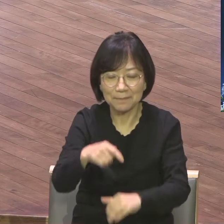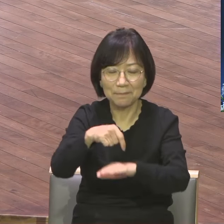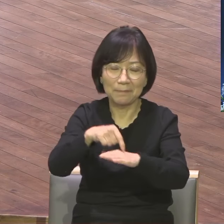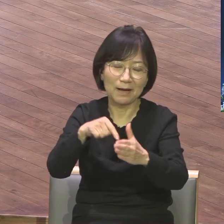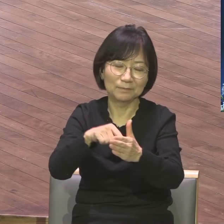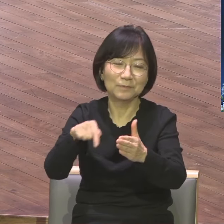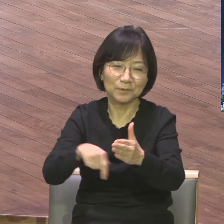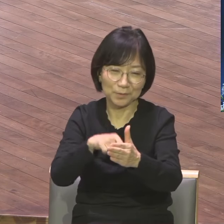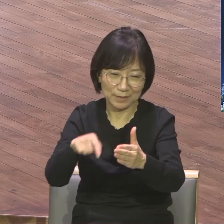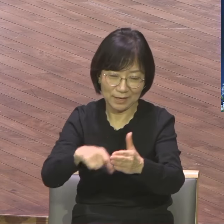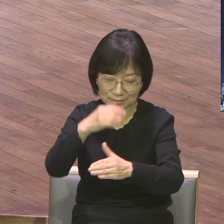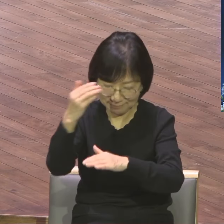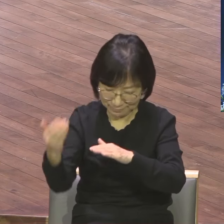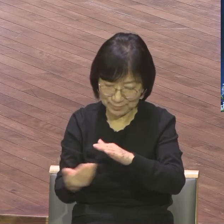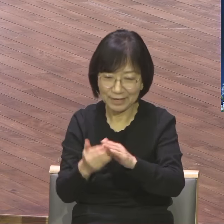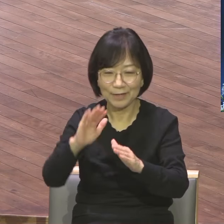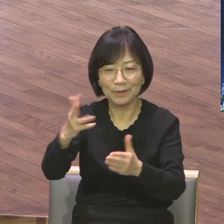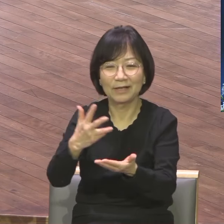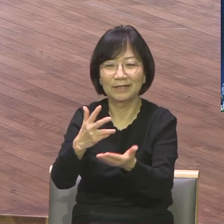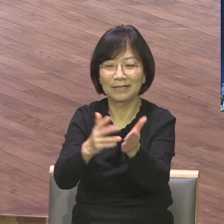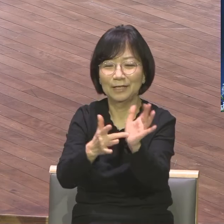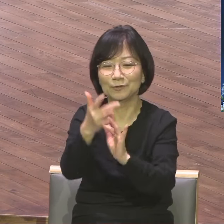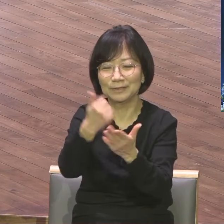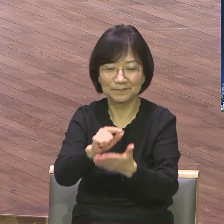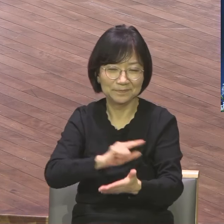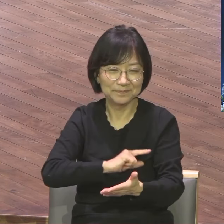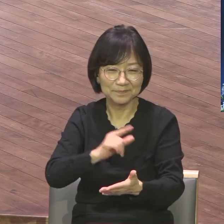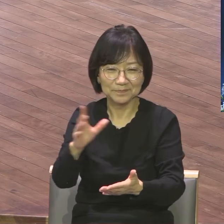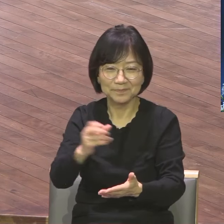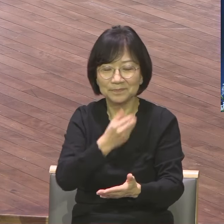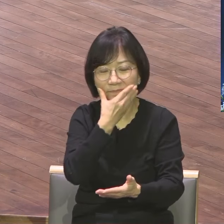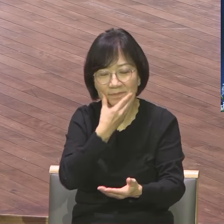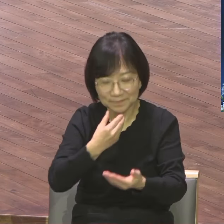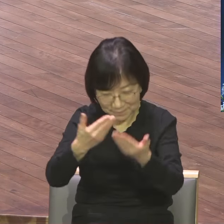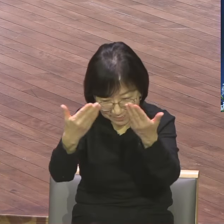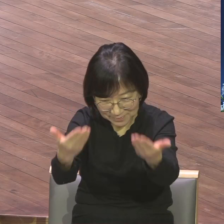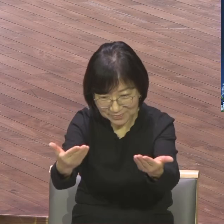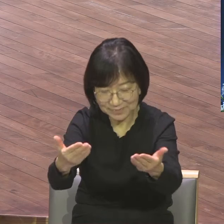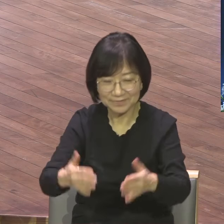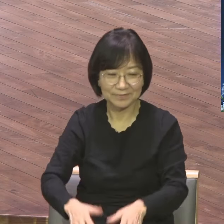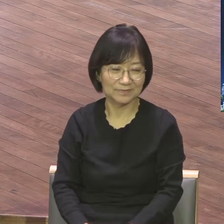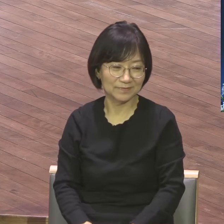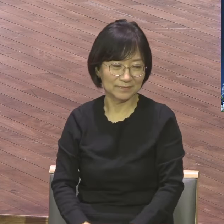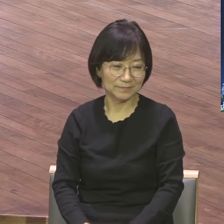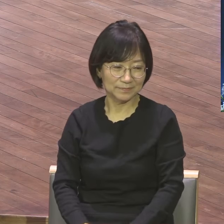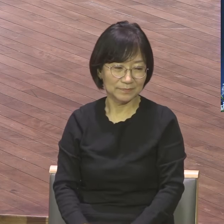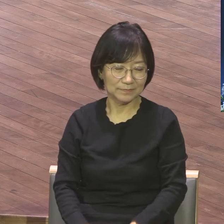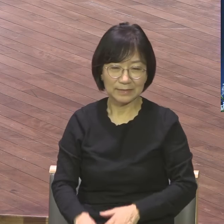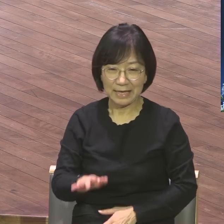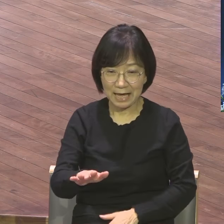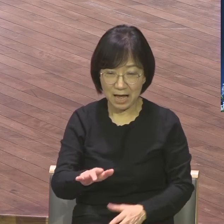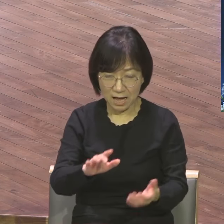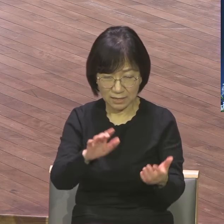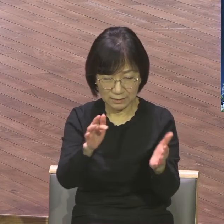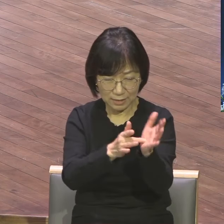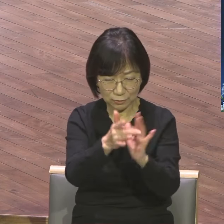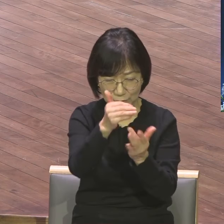성금요일날 임하시기를 예수 그리스도의 이름으로 축복합니다. 그러면서 부활을 기다리는 거예요.